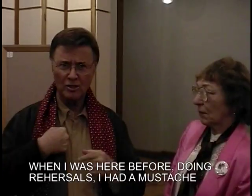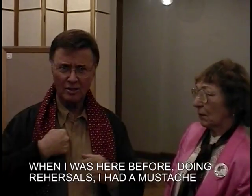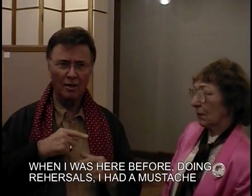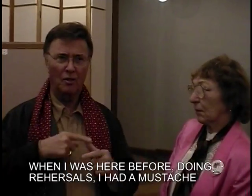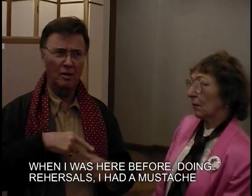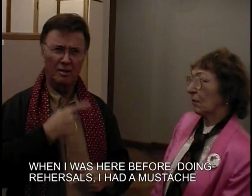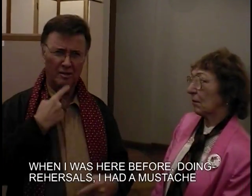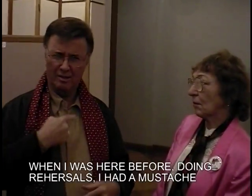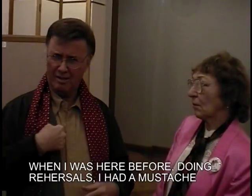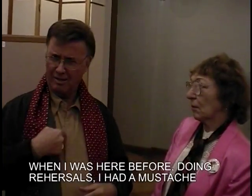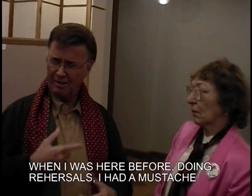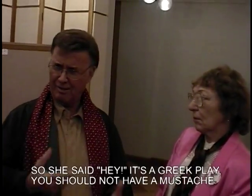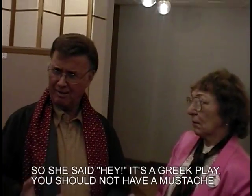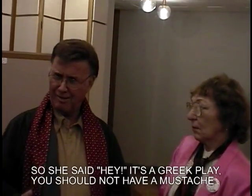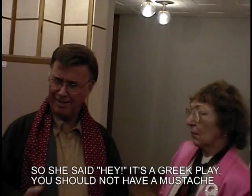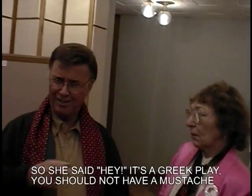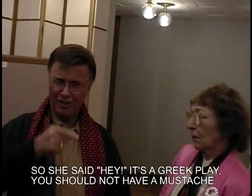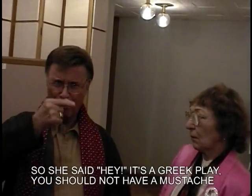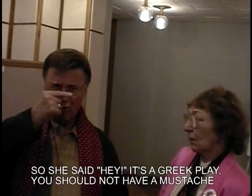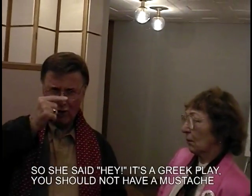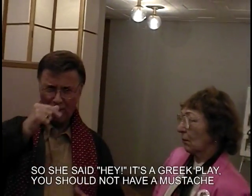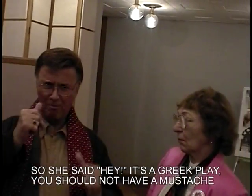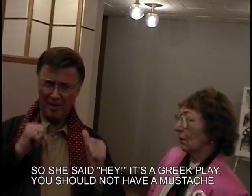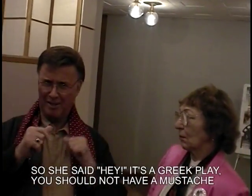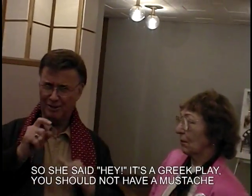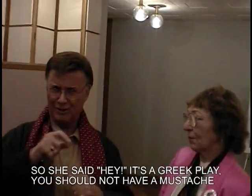И вновь мелодия знакома